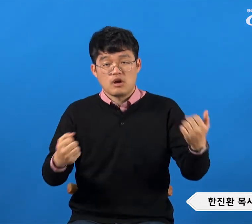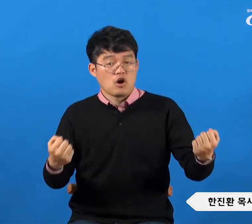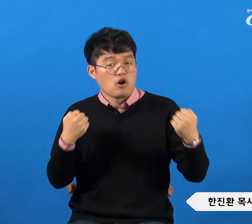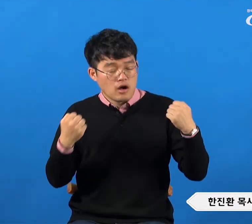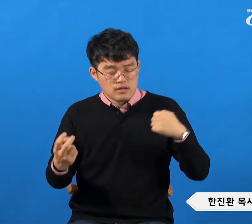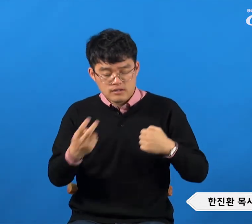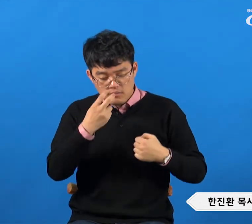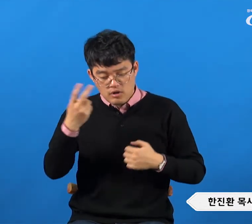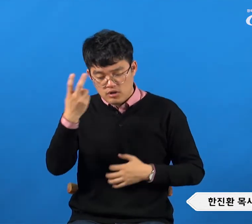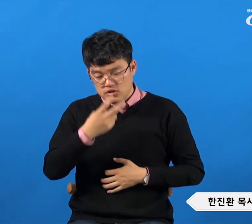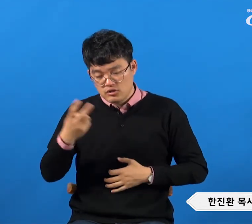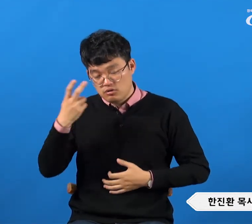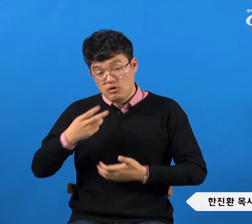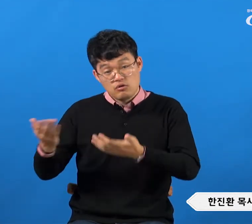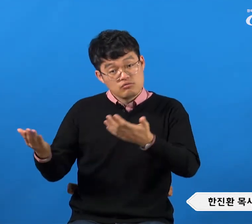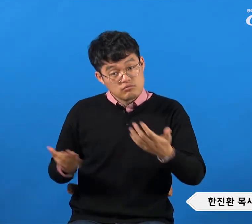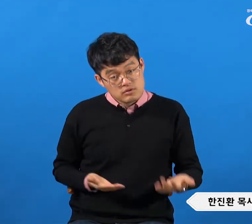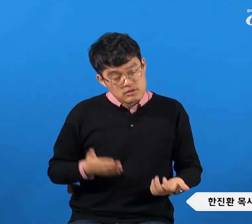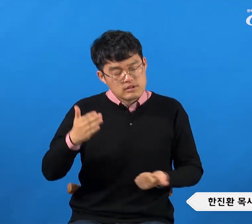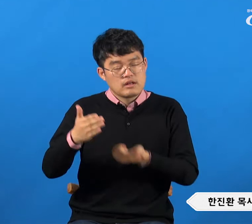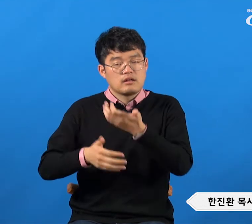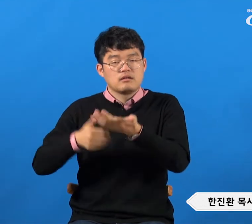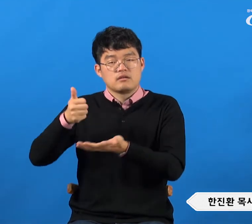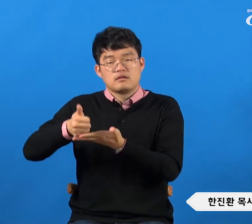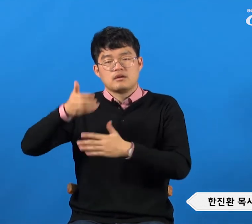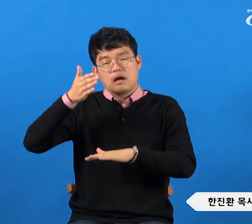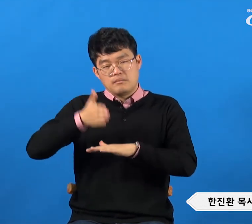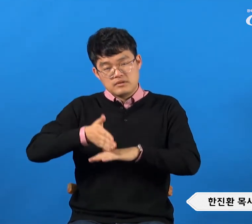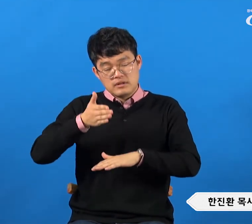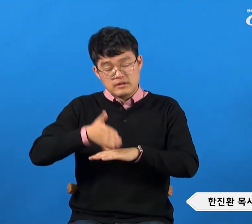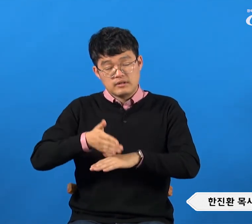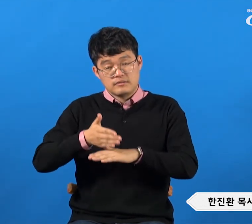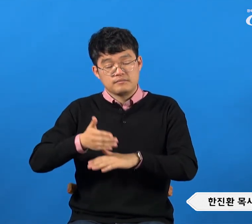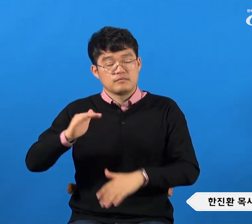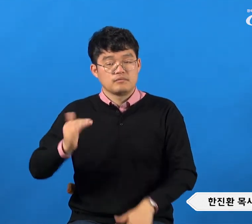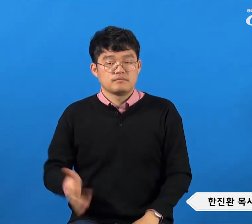생명을 지켜주신 하나님 감사해야 됩니다.